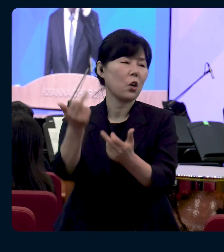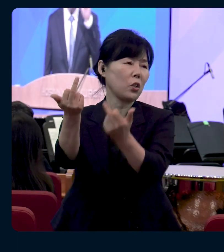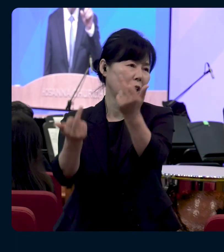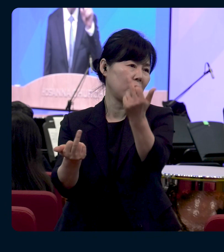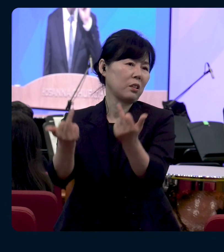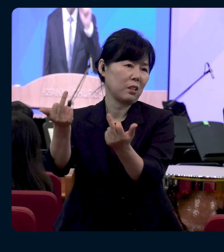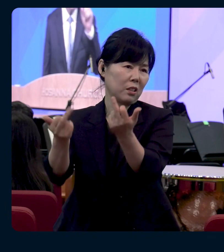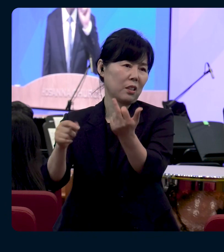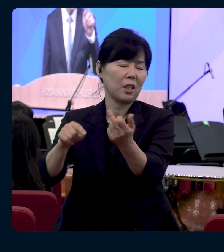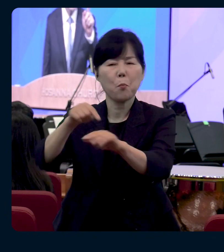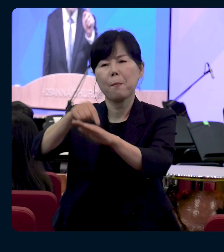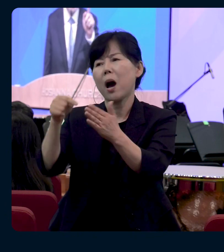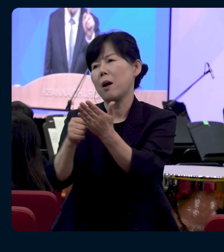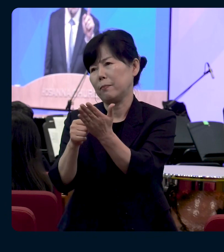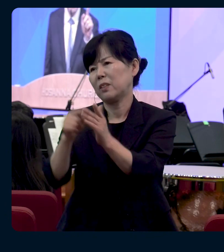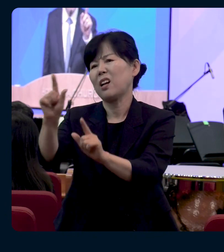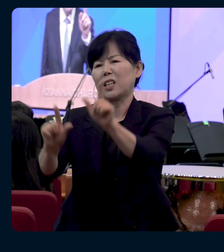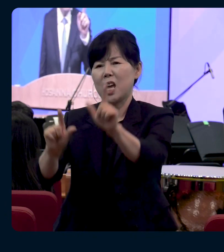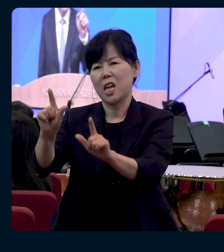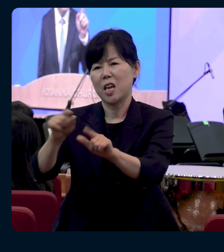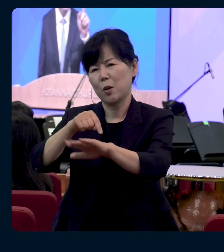그 형제들의 마음 상태입니다.